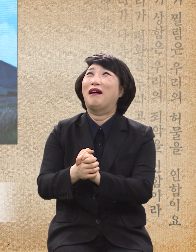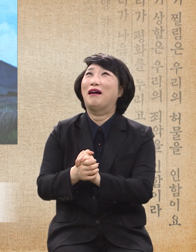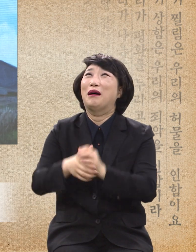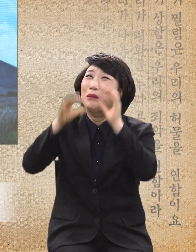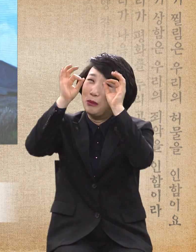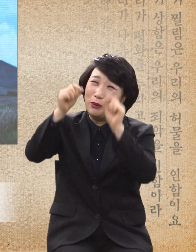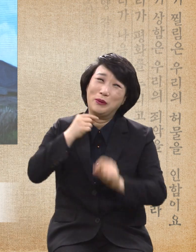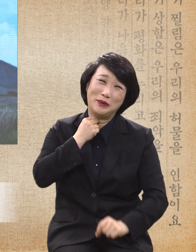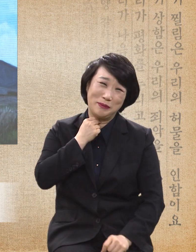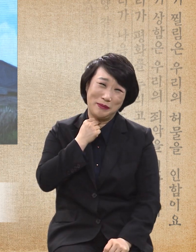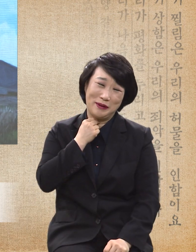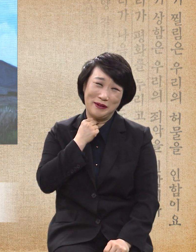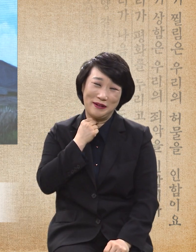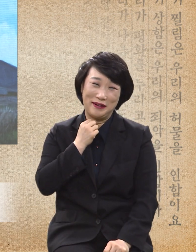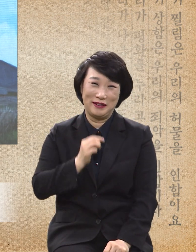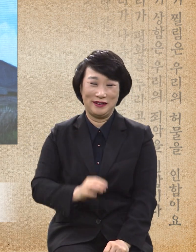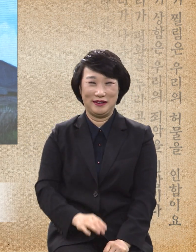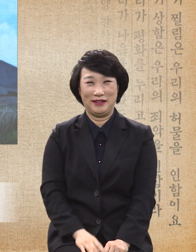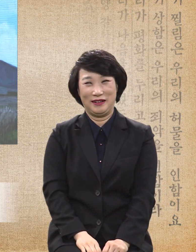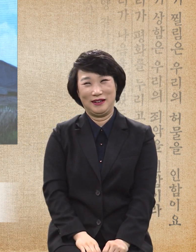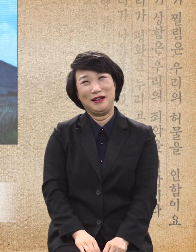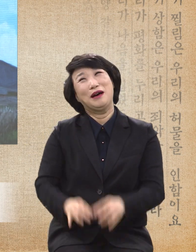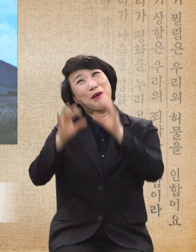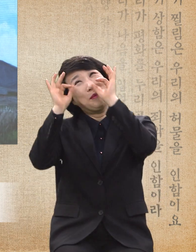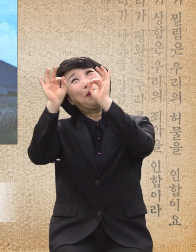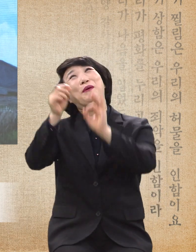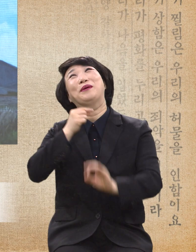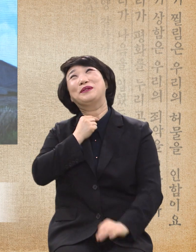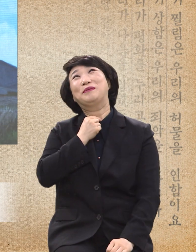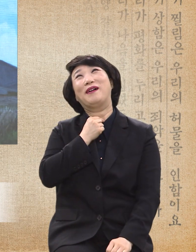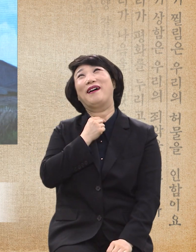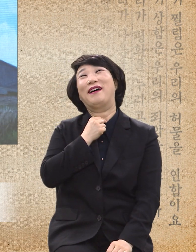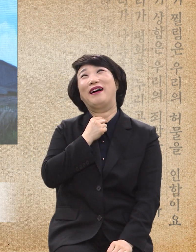보고 싶으지. 보고 싶으지.